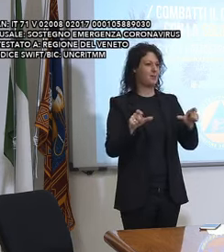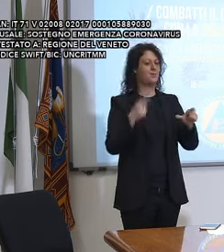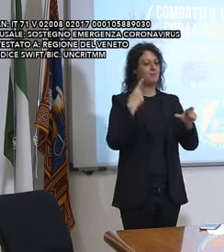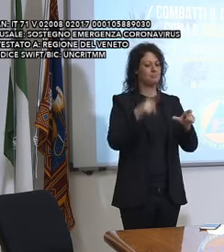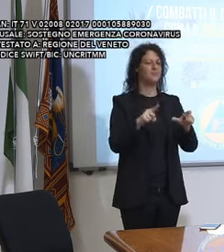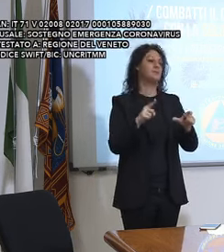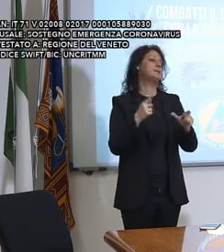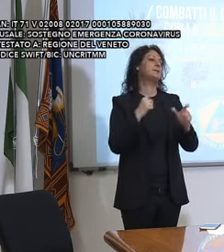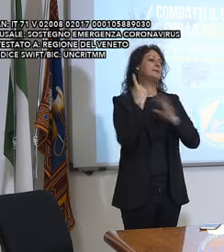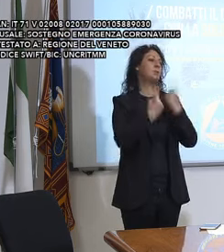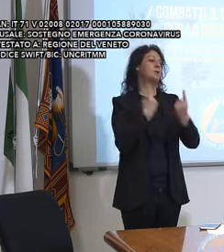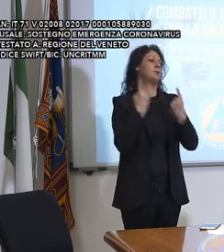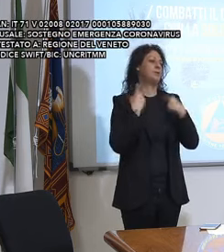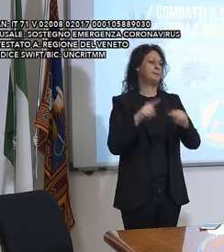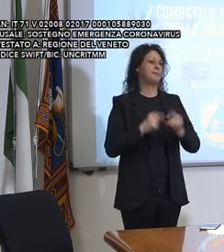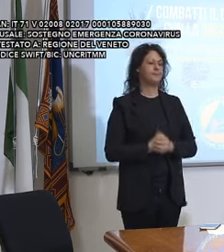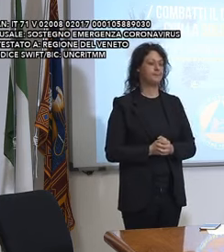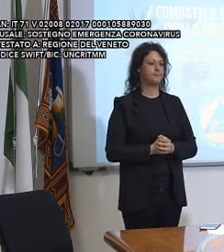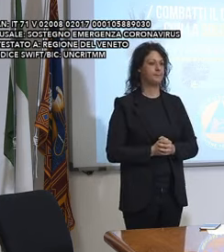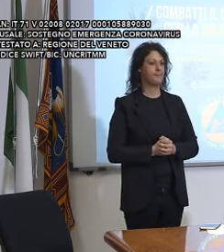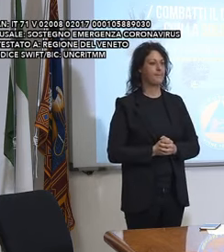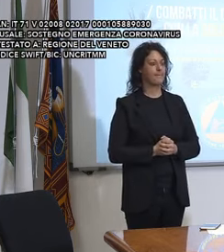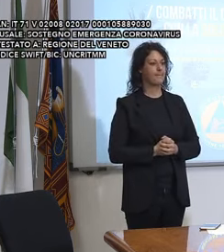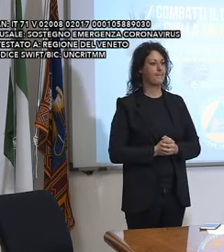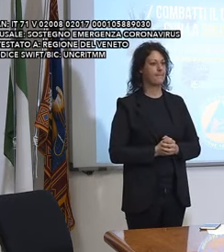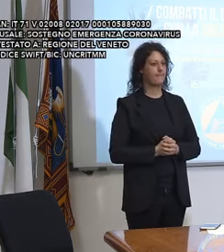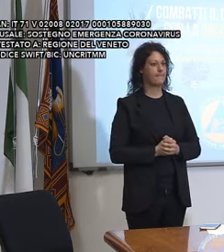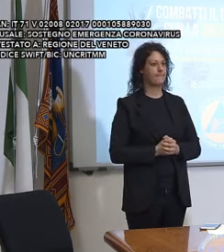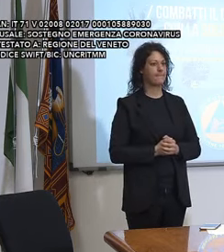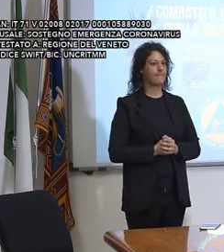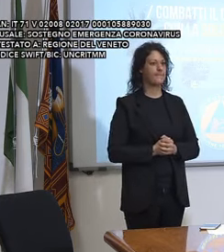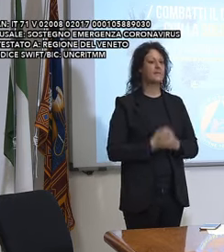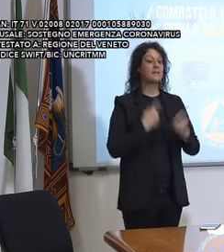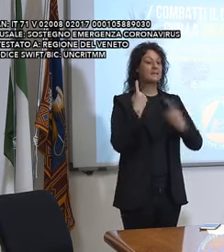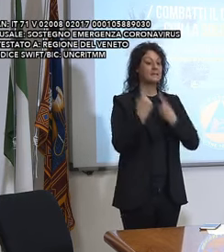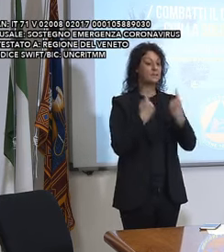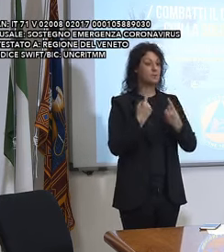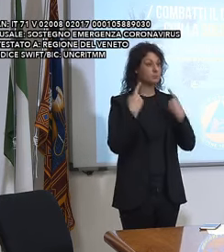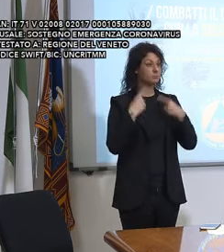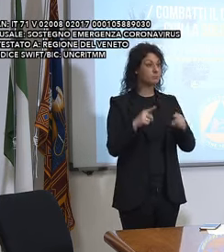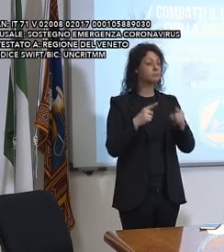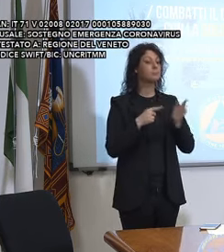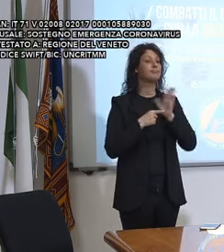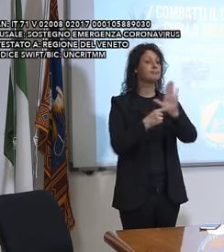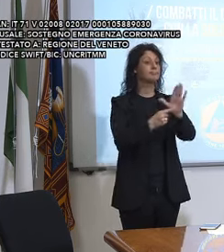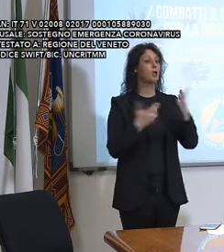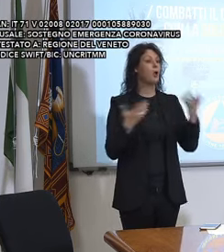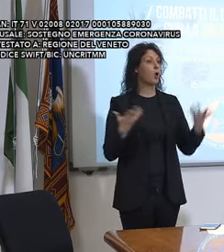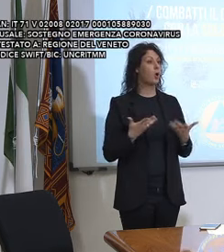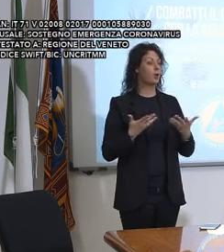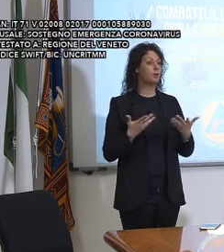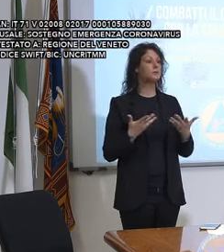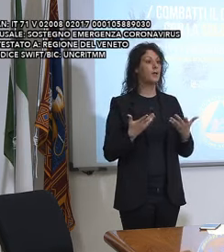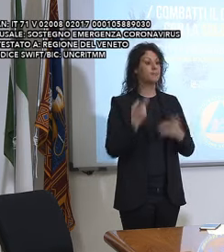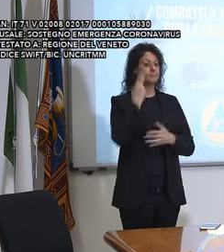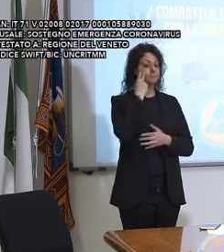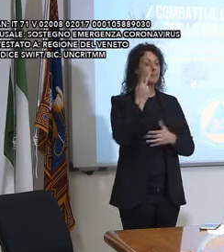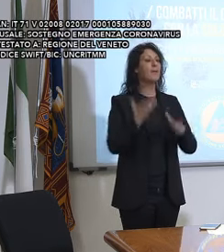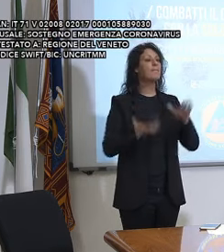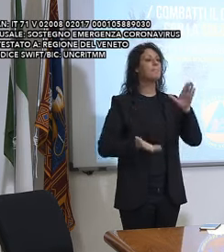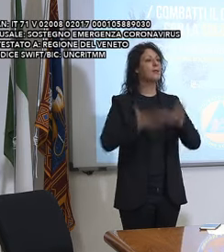la fotografia. È una fotografia che chiaramente mette in evidenza come la maggior parte delle strutture